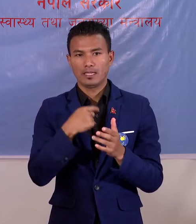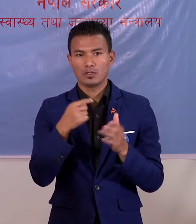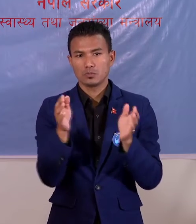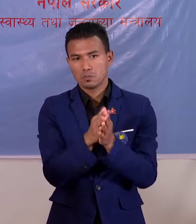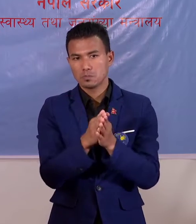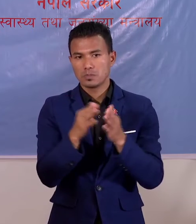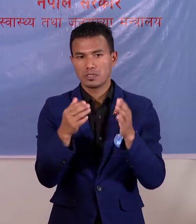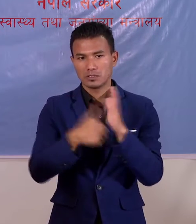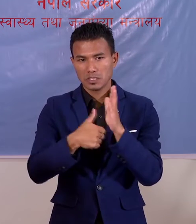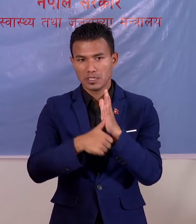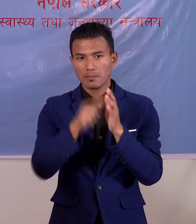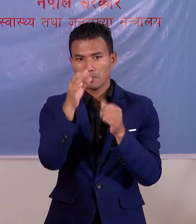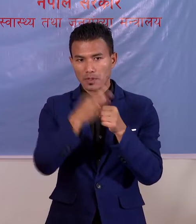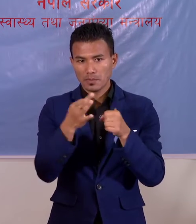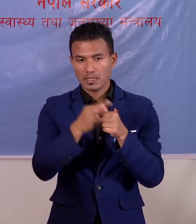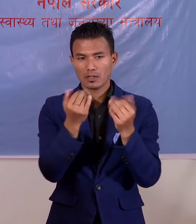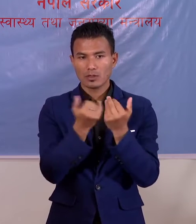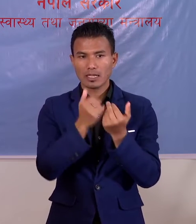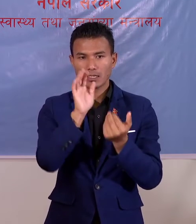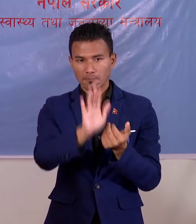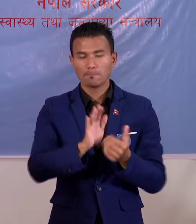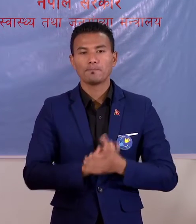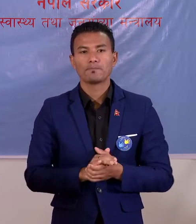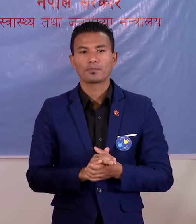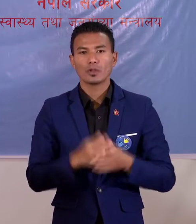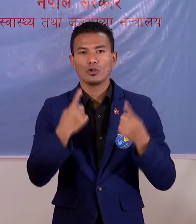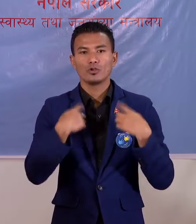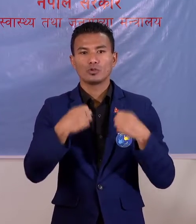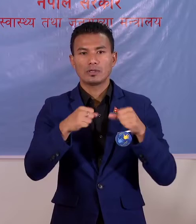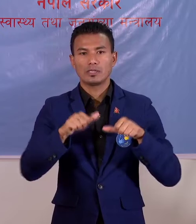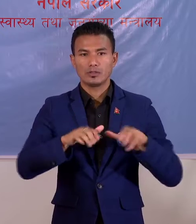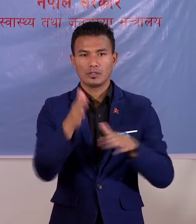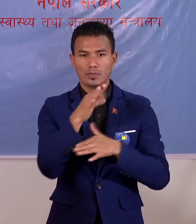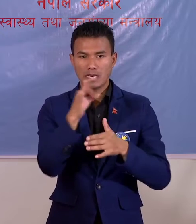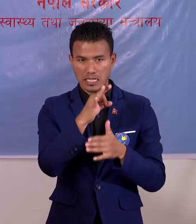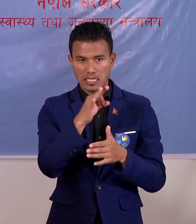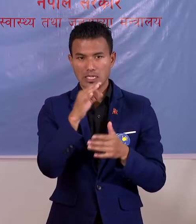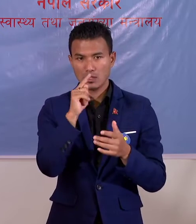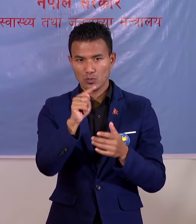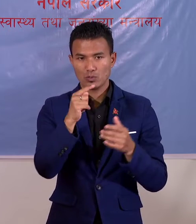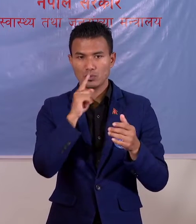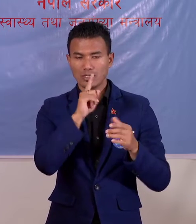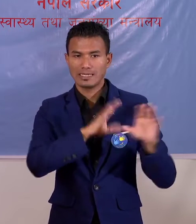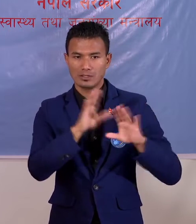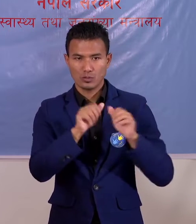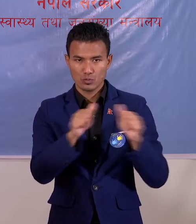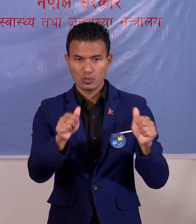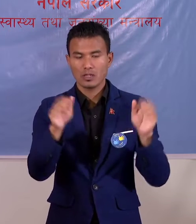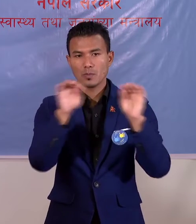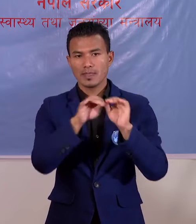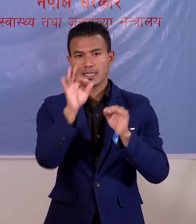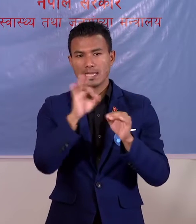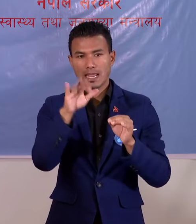पुल टेस्टिङको व्यवस्था गरेको छौँ। स्वास्थ्य तथा जनसङ्ख्या मन्त्रालय को निर्देशन अनुसार